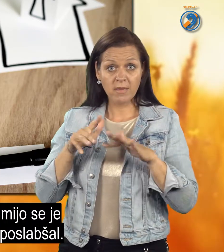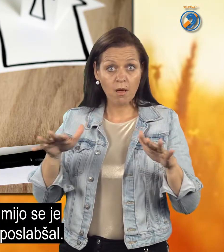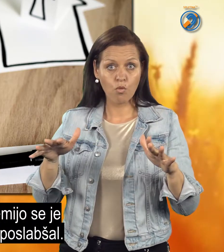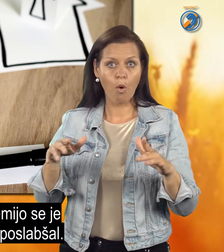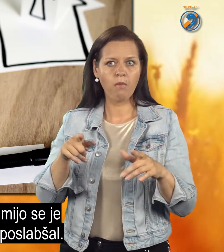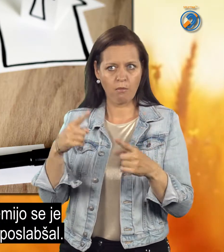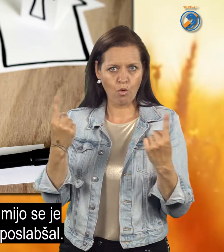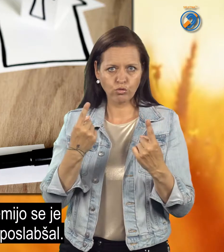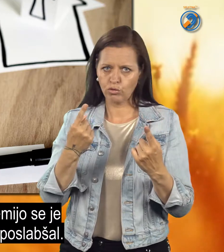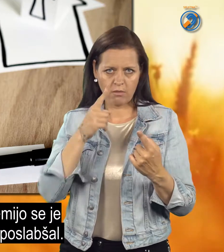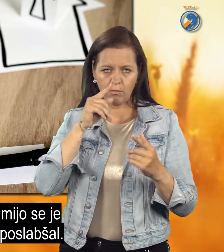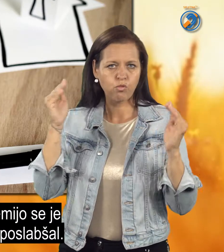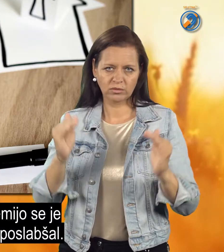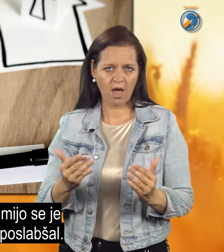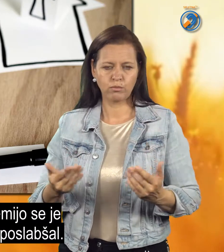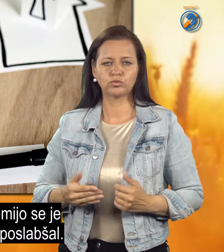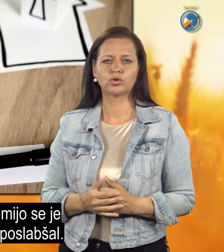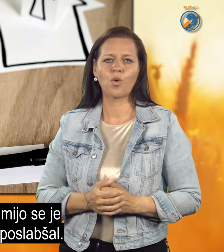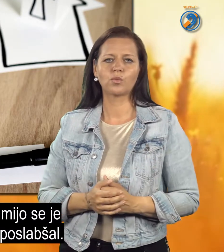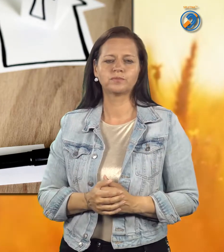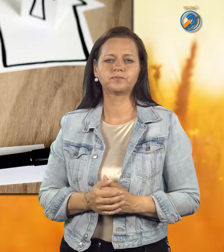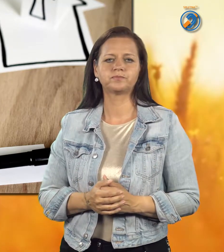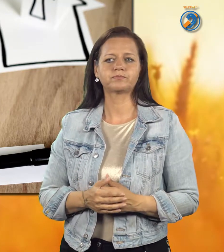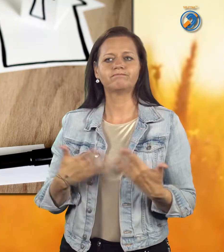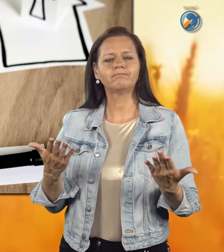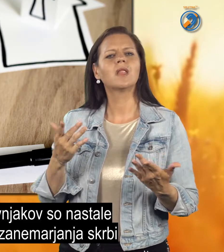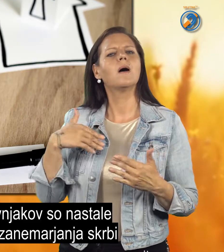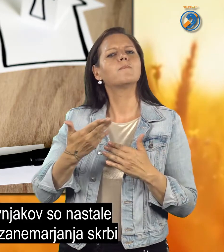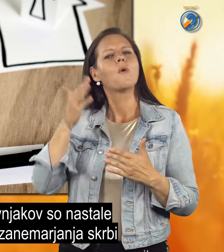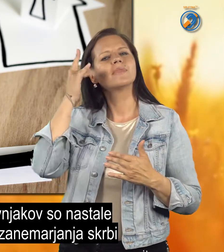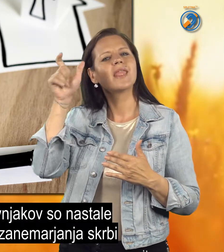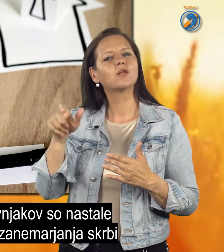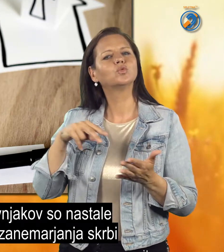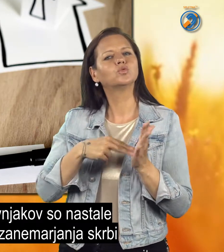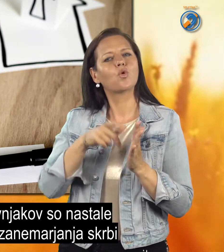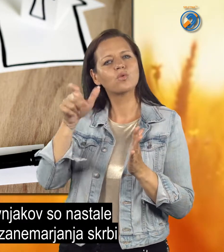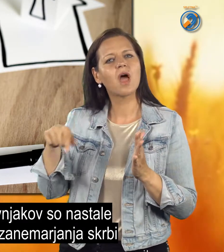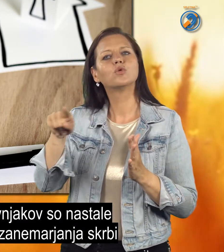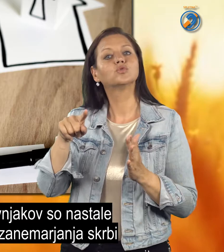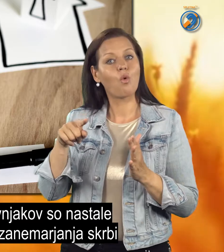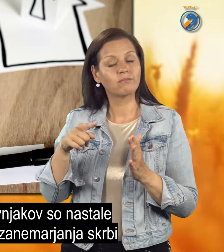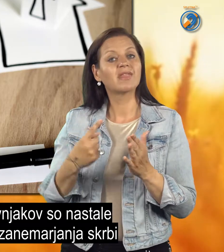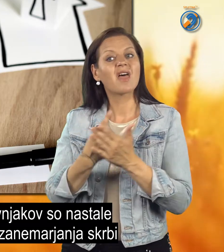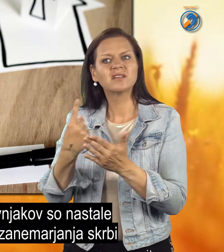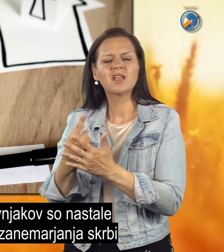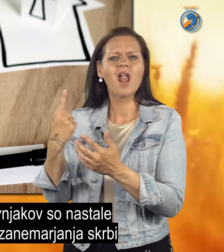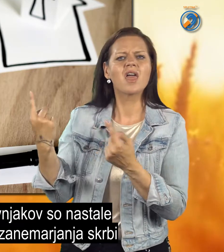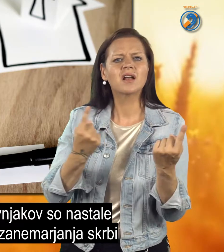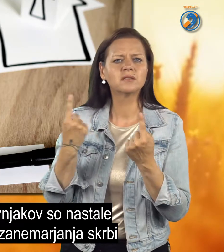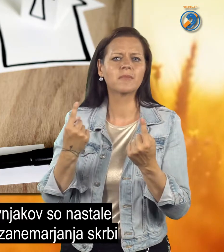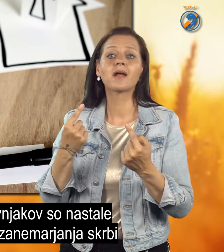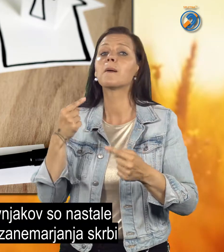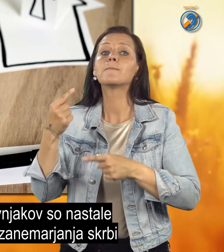Med epidemijo se je položaj še poslabšal. Po mnenju strokovnjakov so nastale razmere